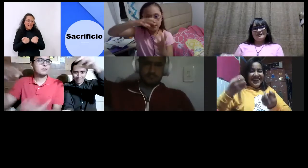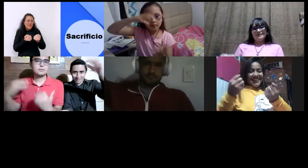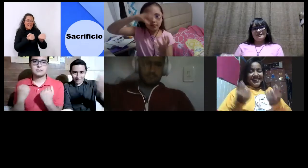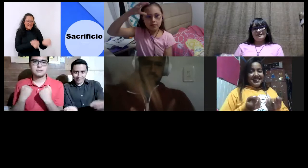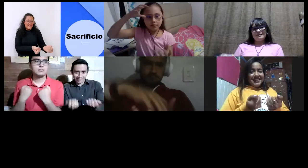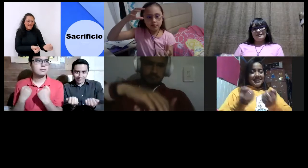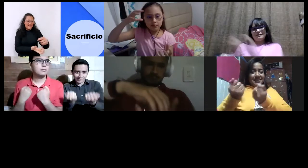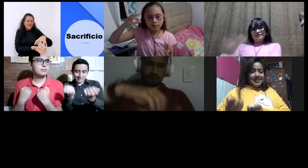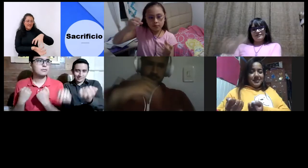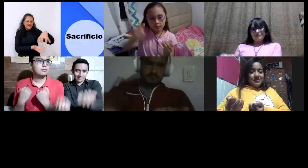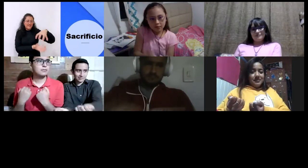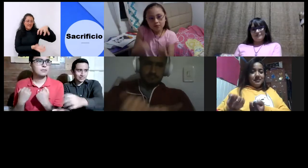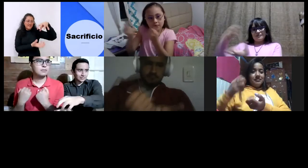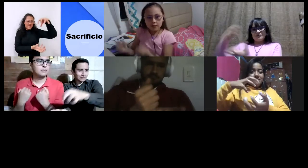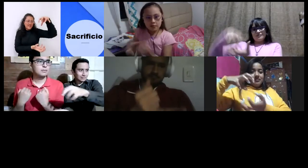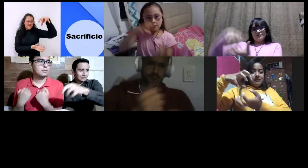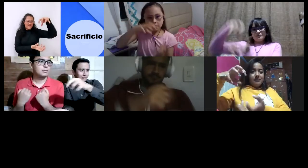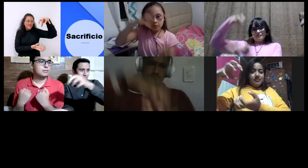el altar. Sacrificio.